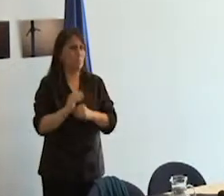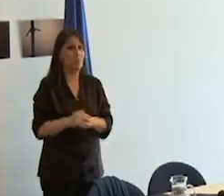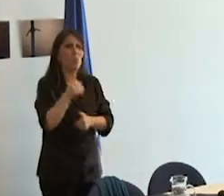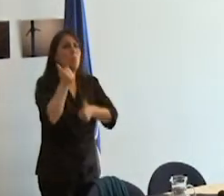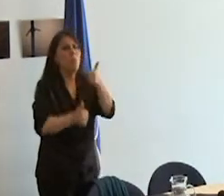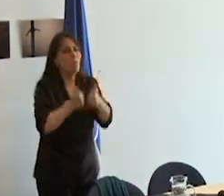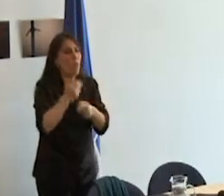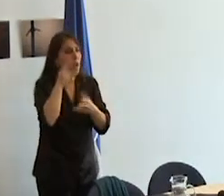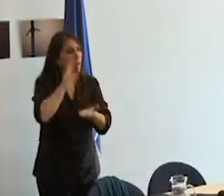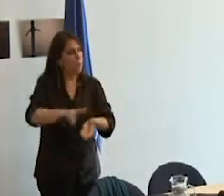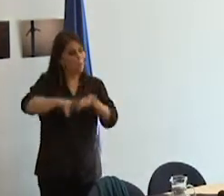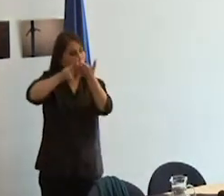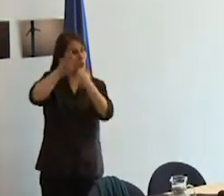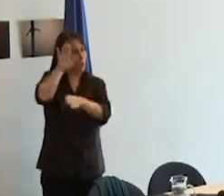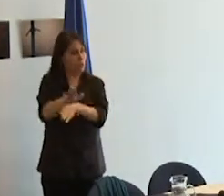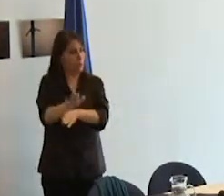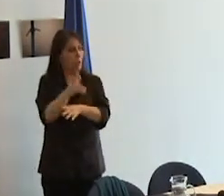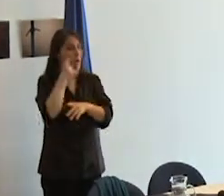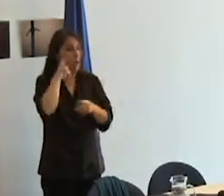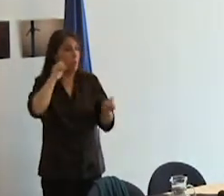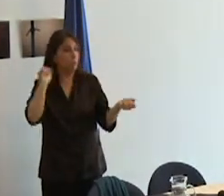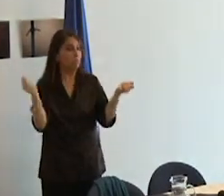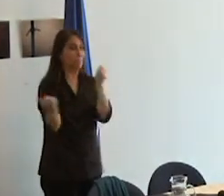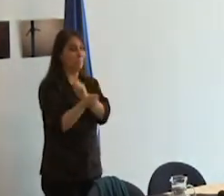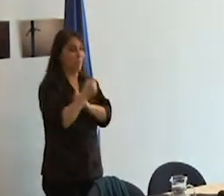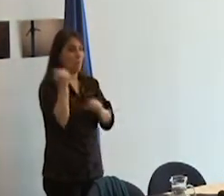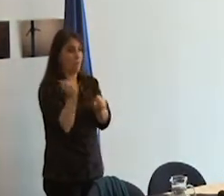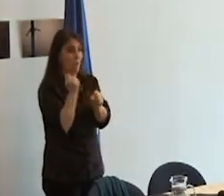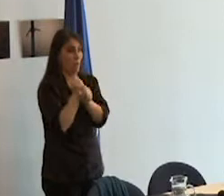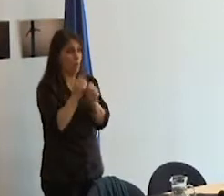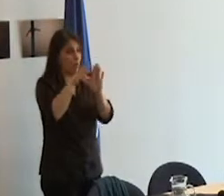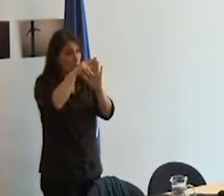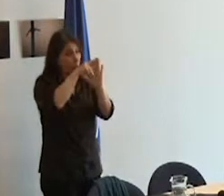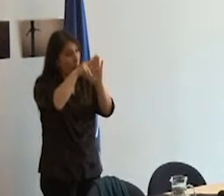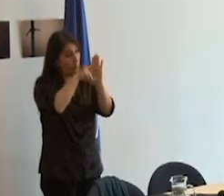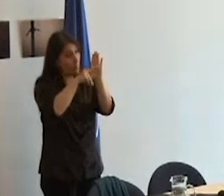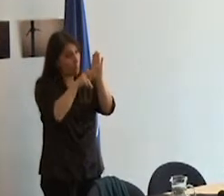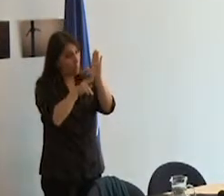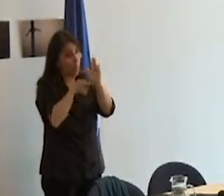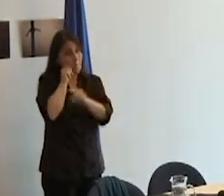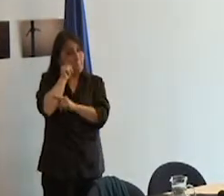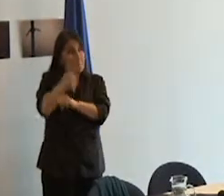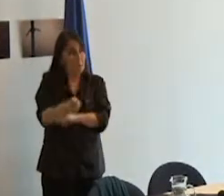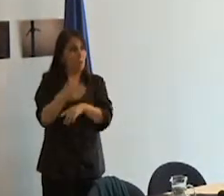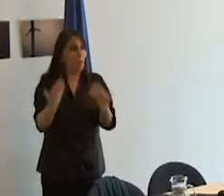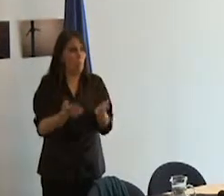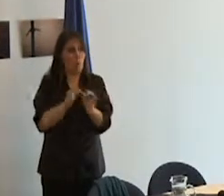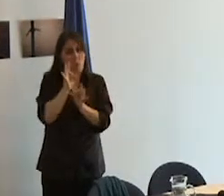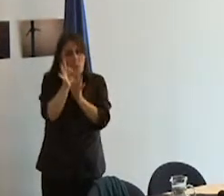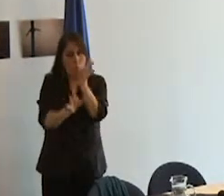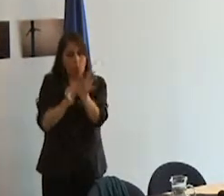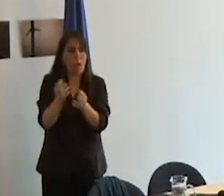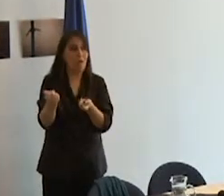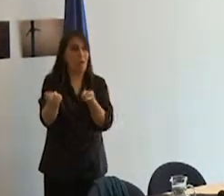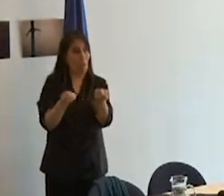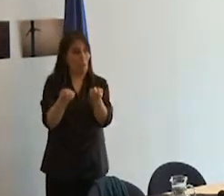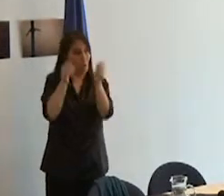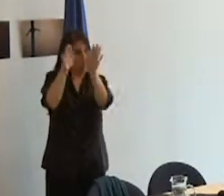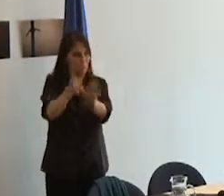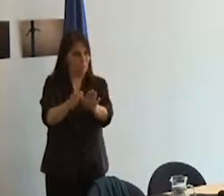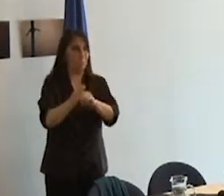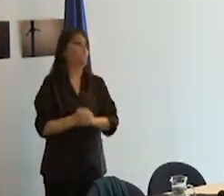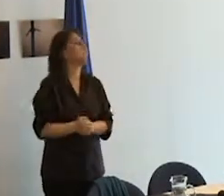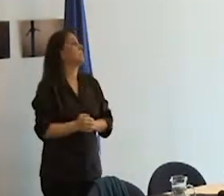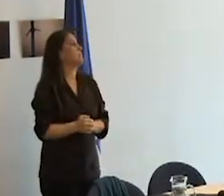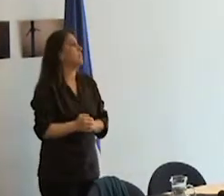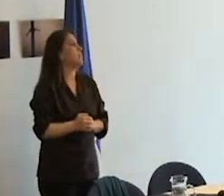desde prácticas que buscaban su incorporación bajo reglas muy específicas de cuidado y control.